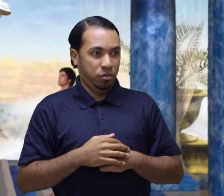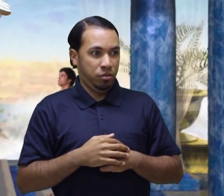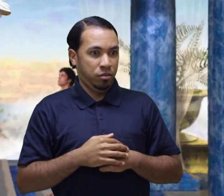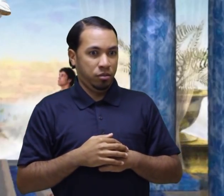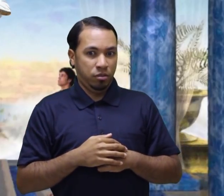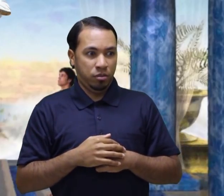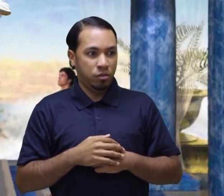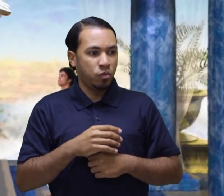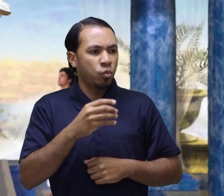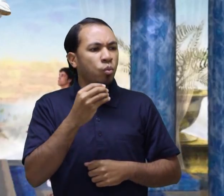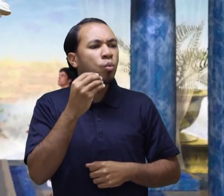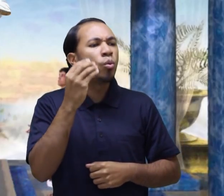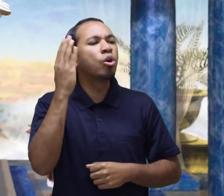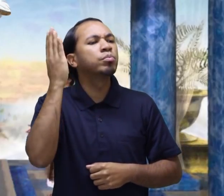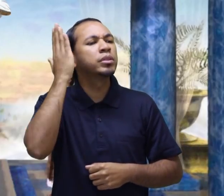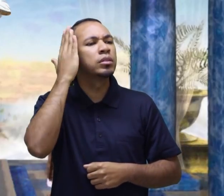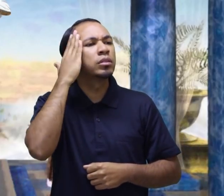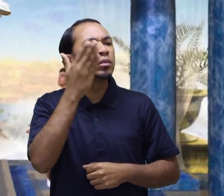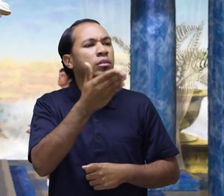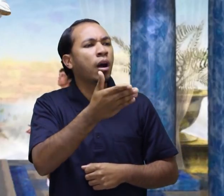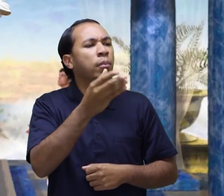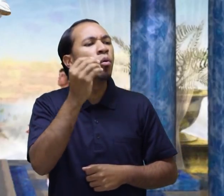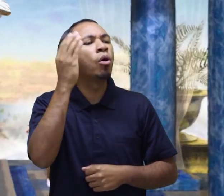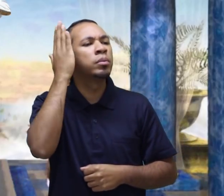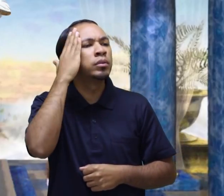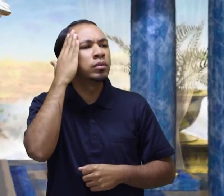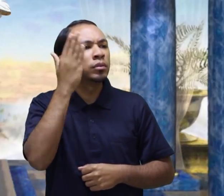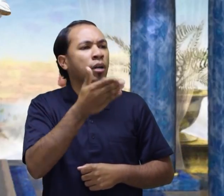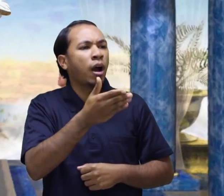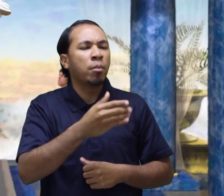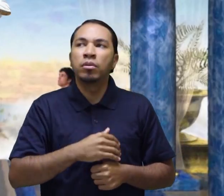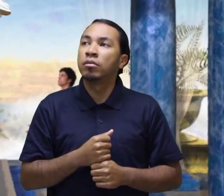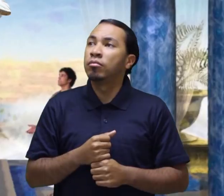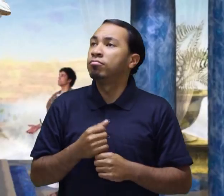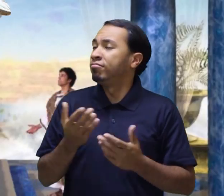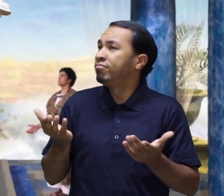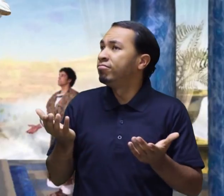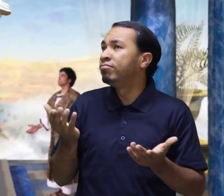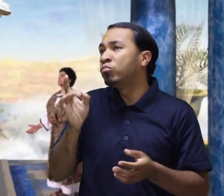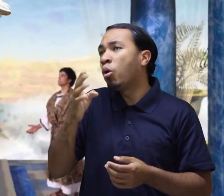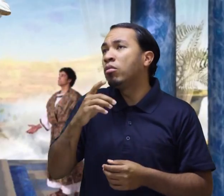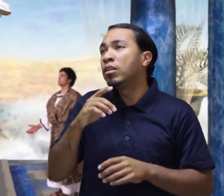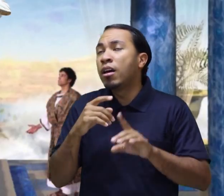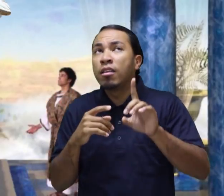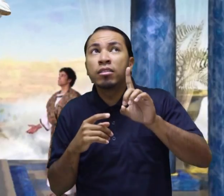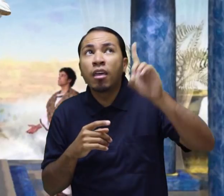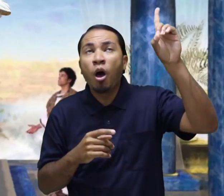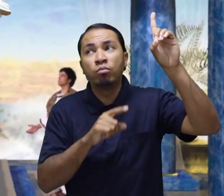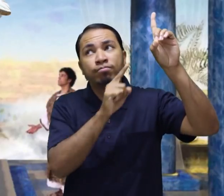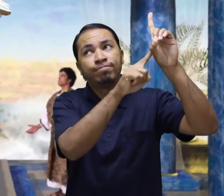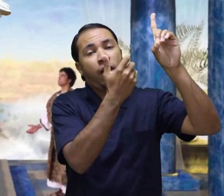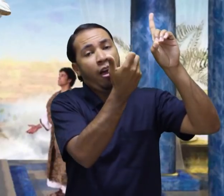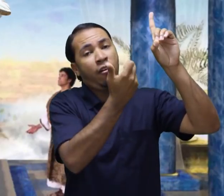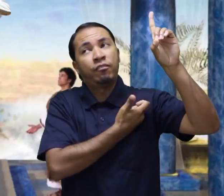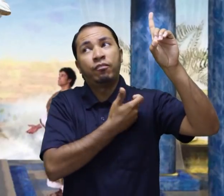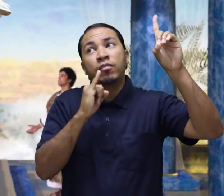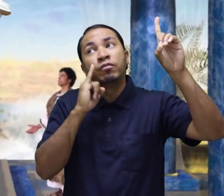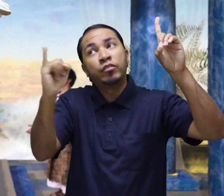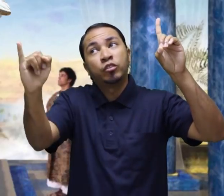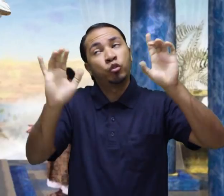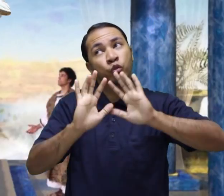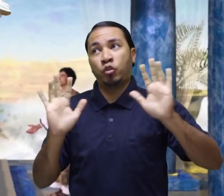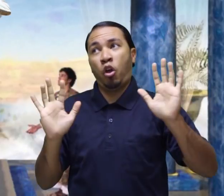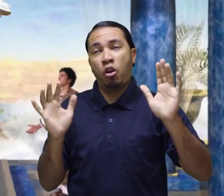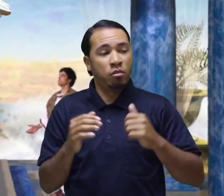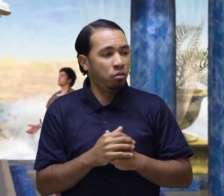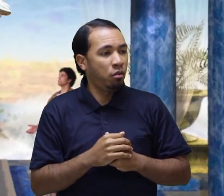pés feitos de ferro misturado com barro. O rei ficou espantado. Daniel humildemente respondeu